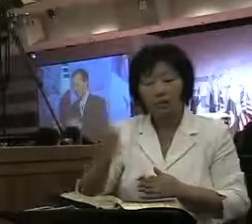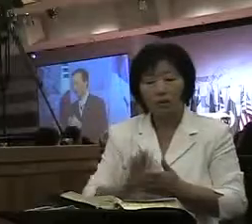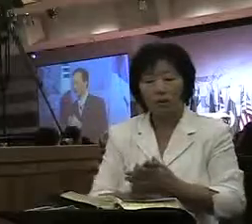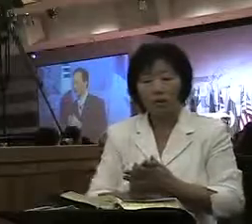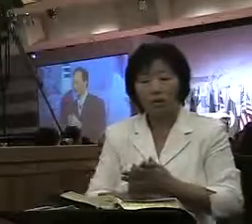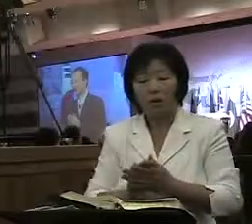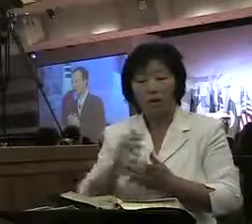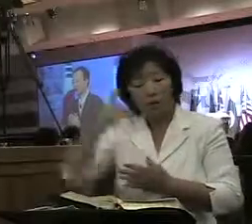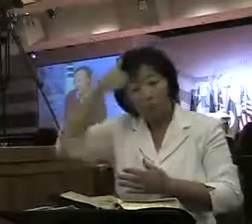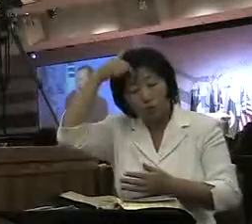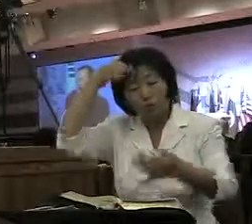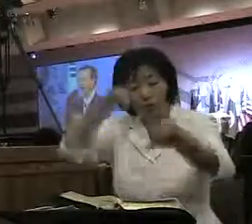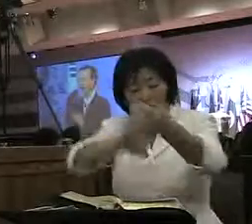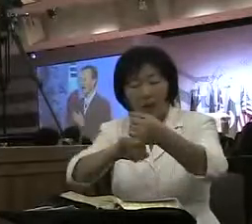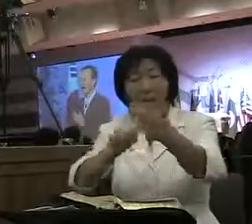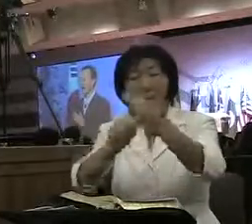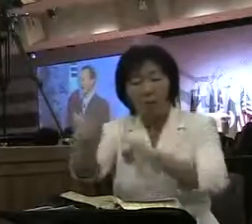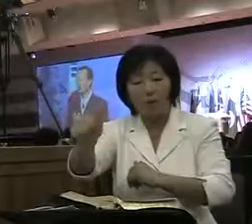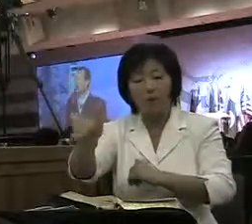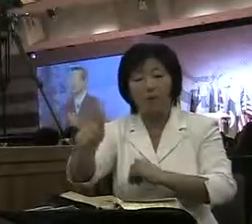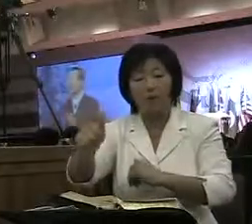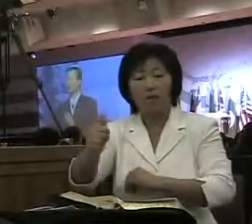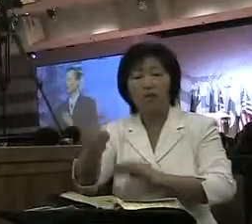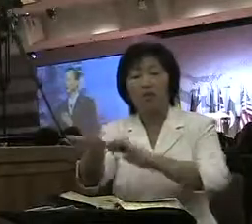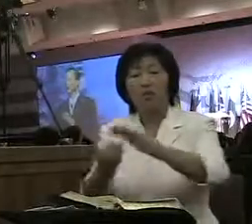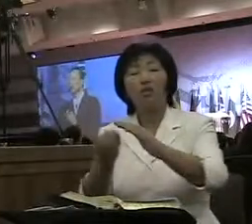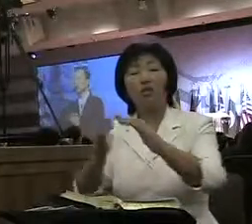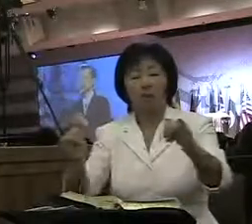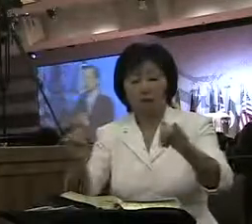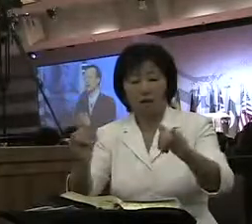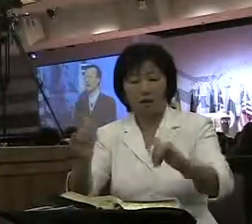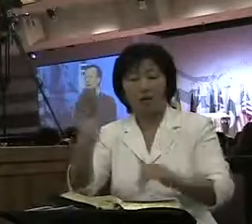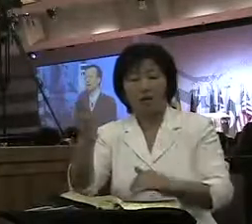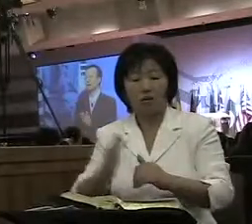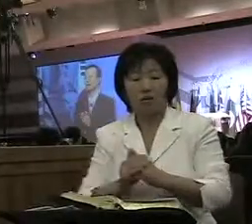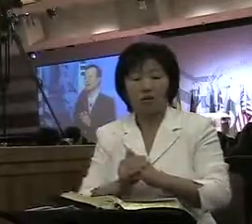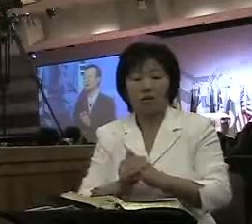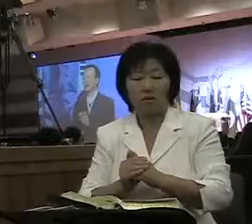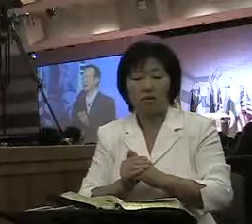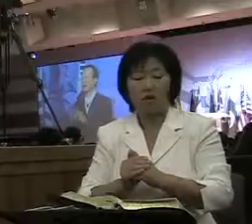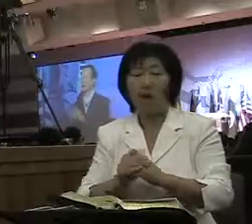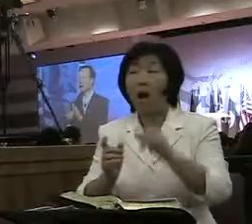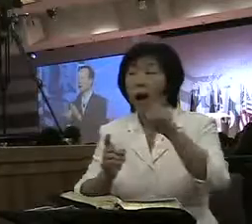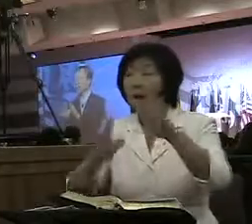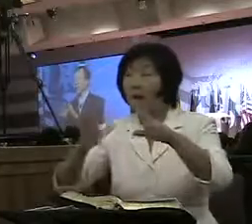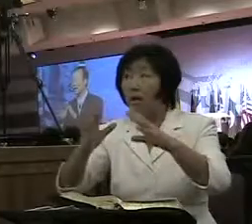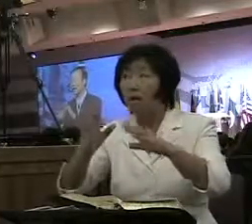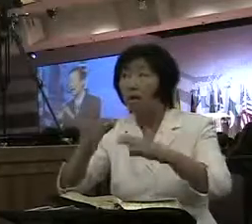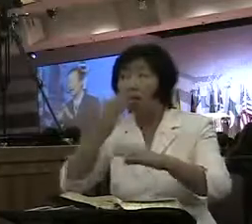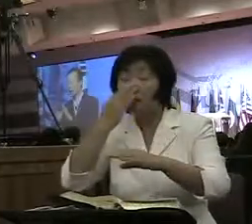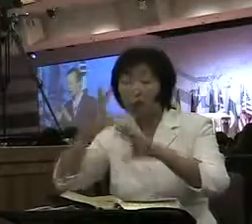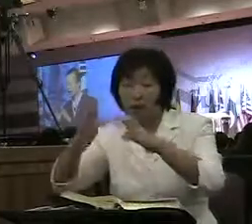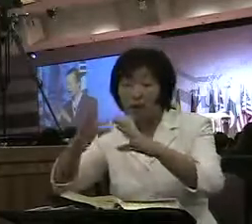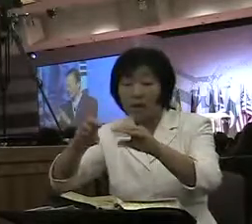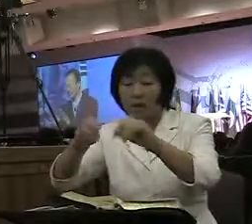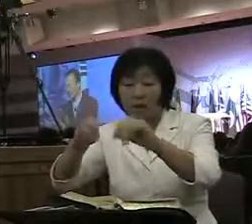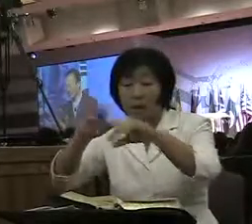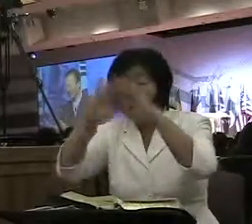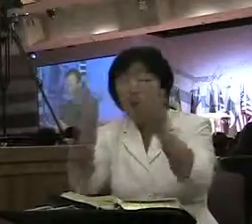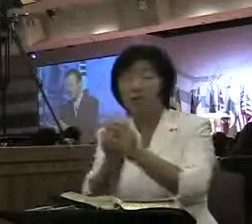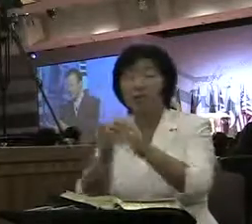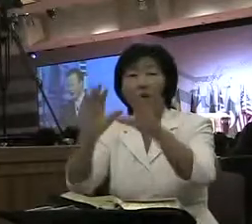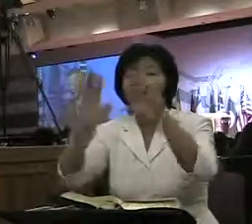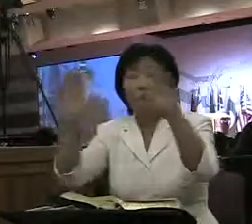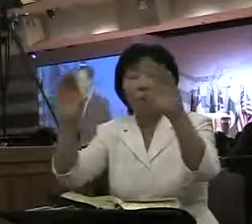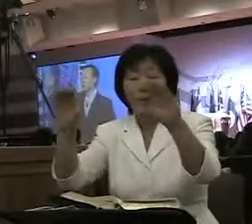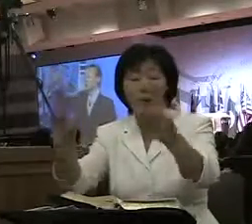됩니다. 한 나라 한 왕국 이스라엘 유대 땅이 완전히 망가지고 있는